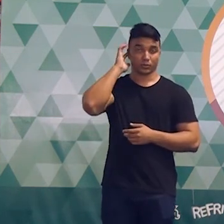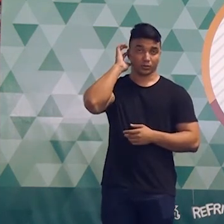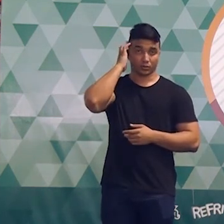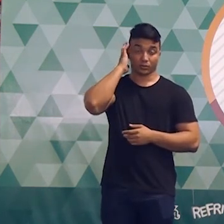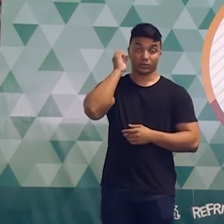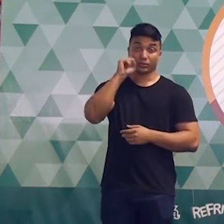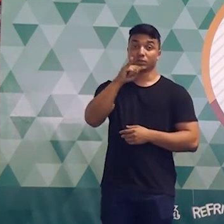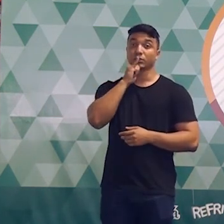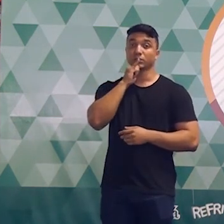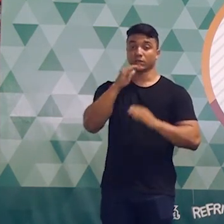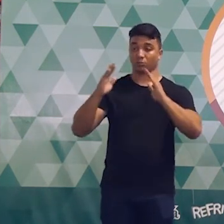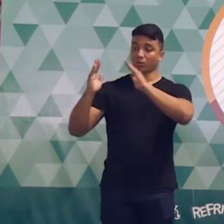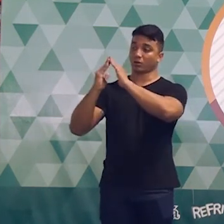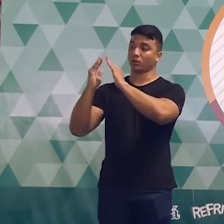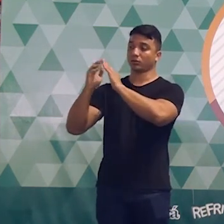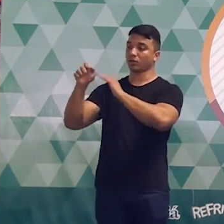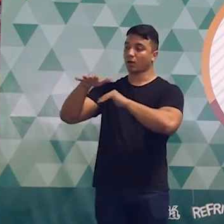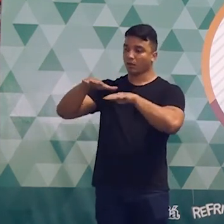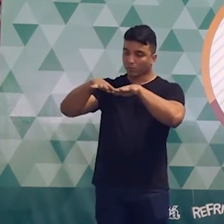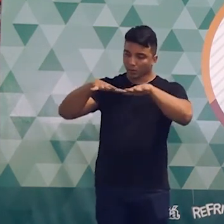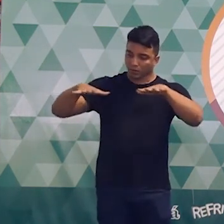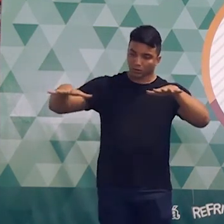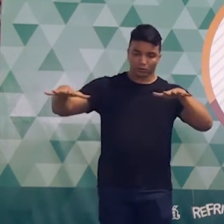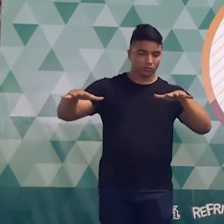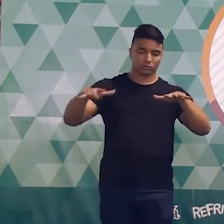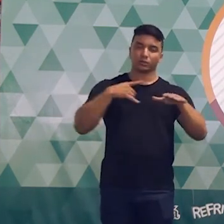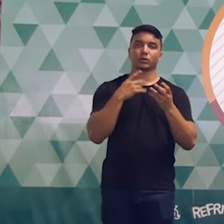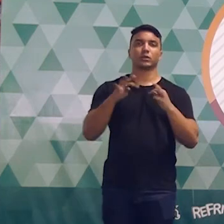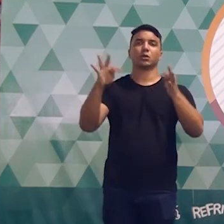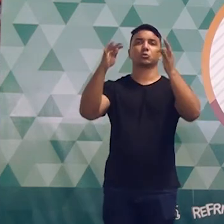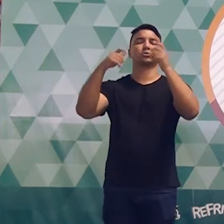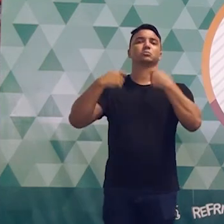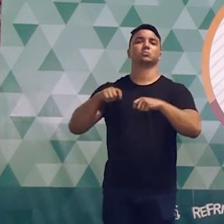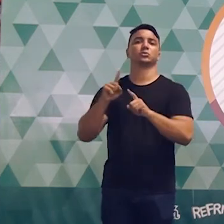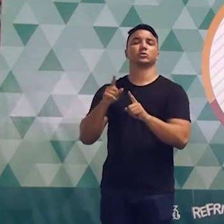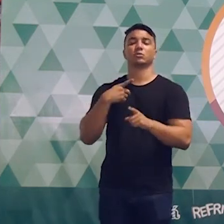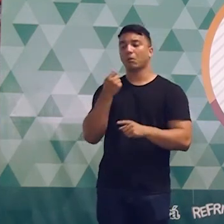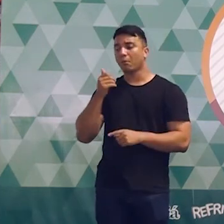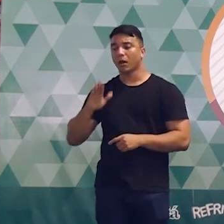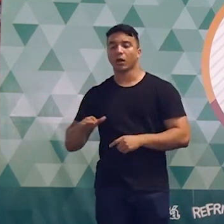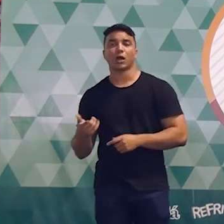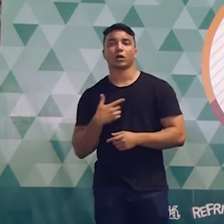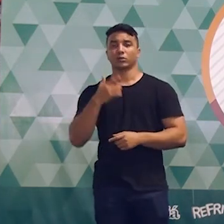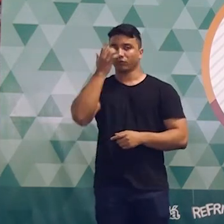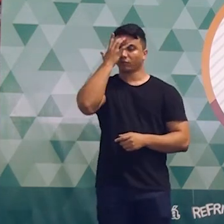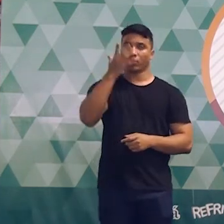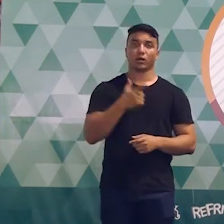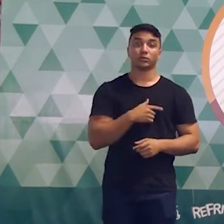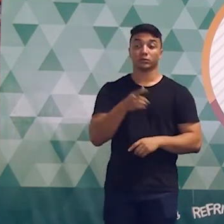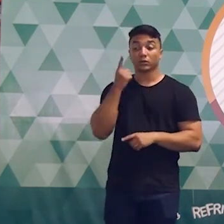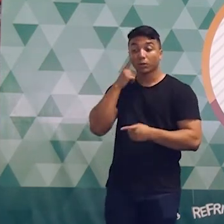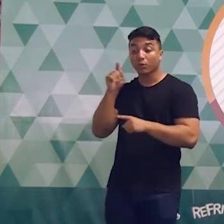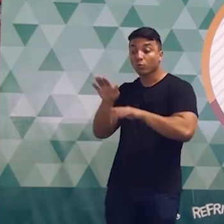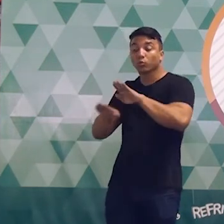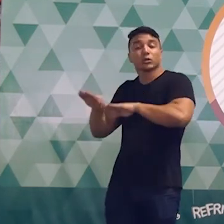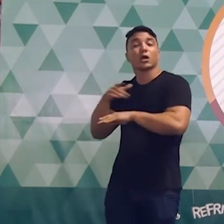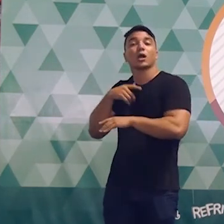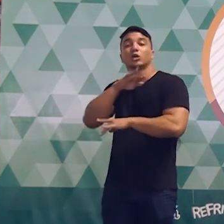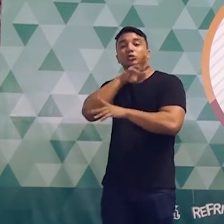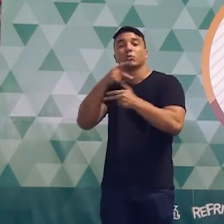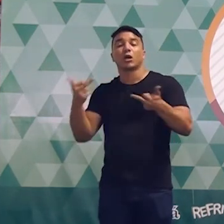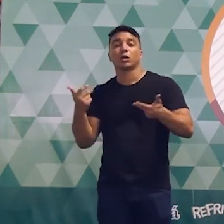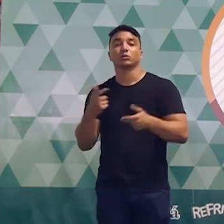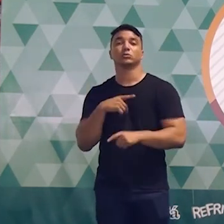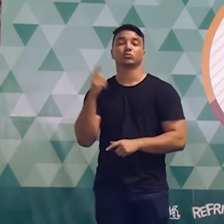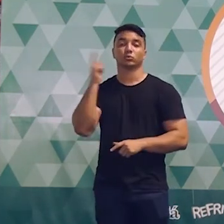tu construir a tua casa numa área plana, você não precisa de tanta tecnologia. É mais barato, é mais fácil. Criar animais aí é mais fácil. Tu